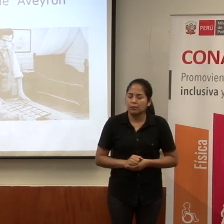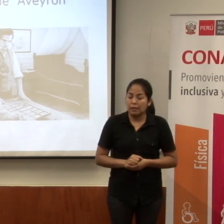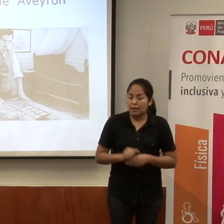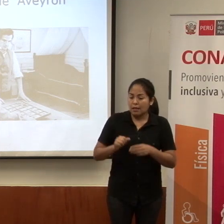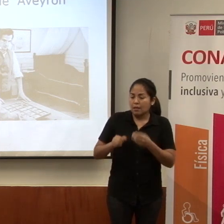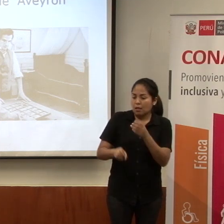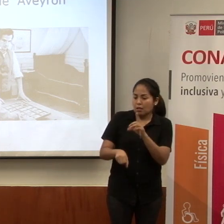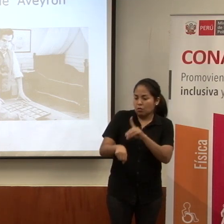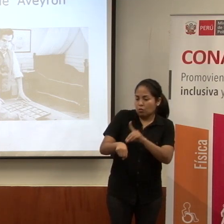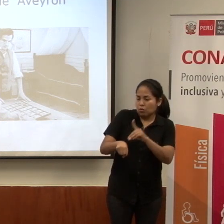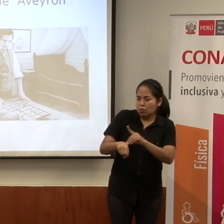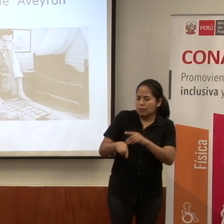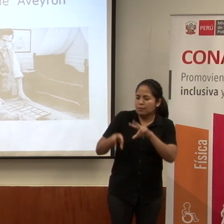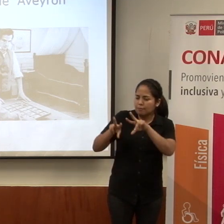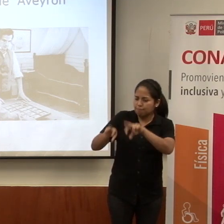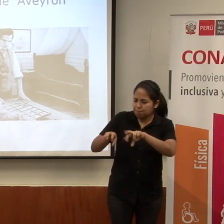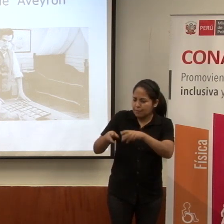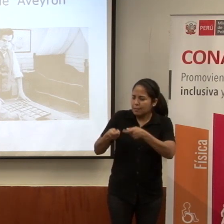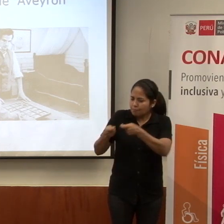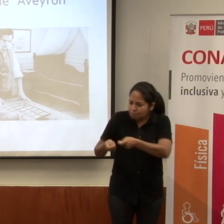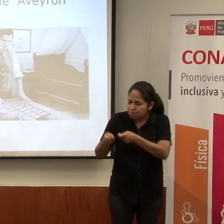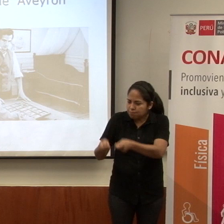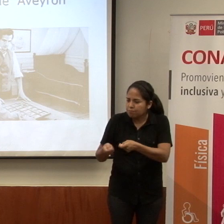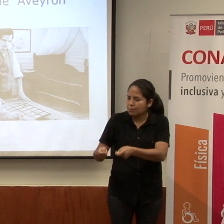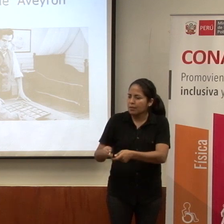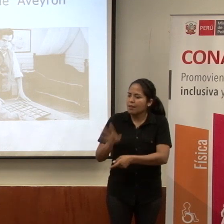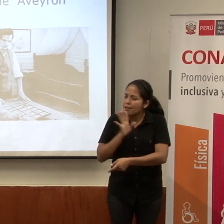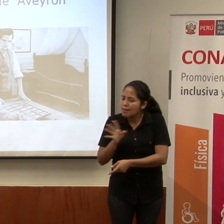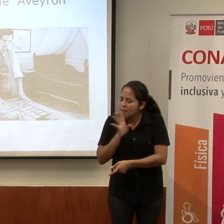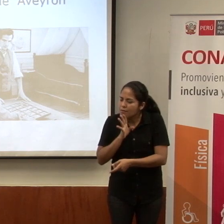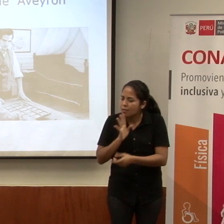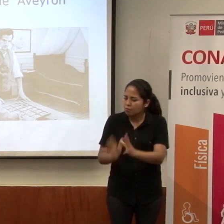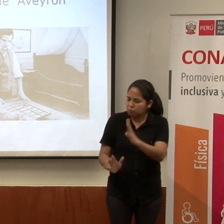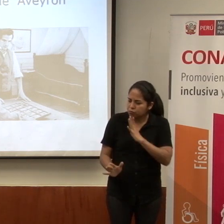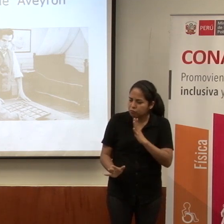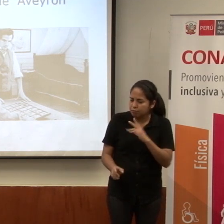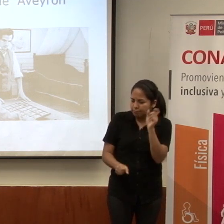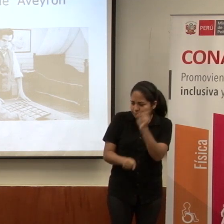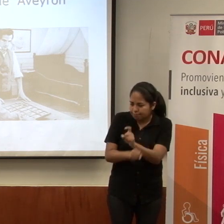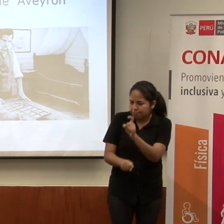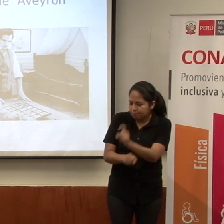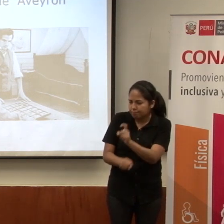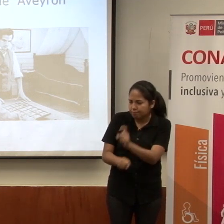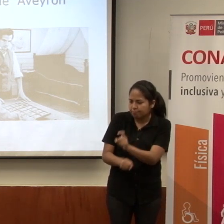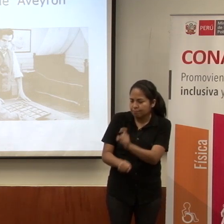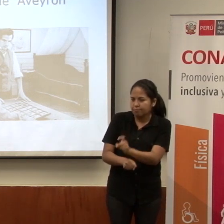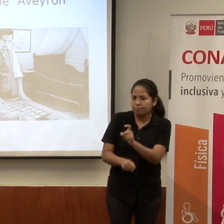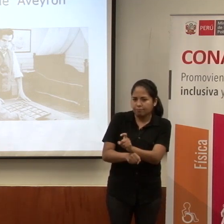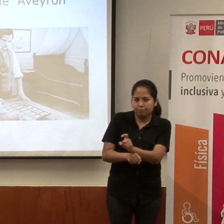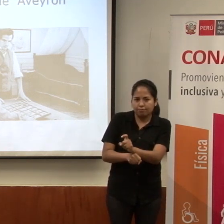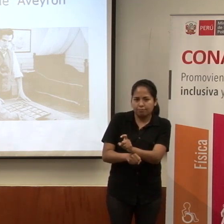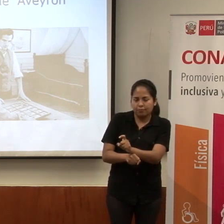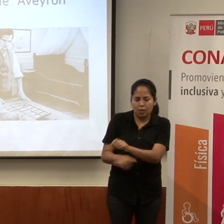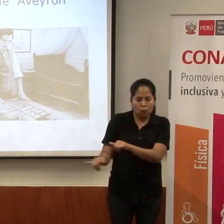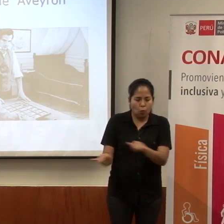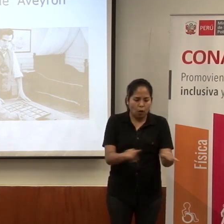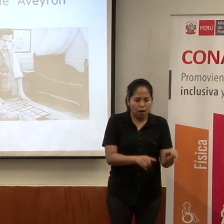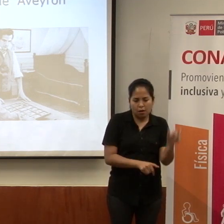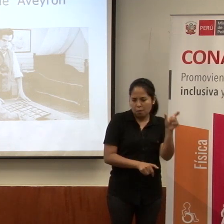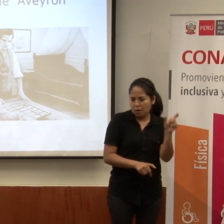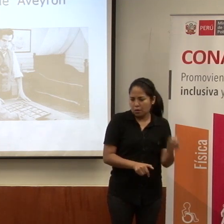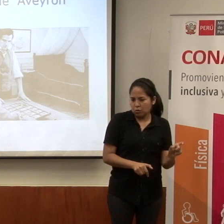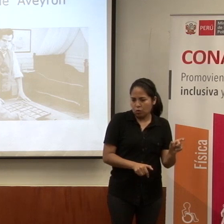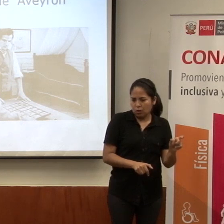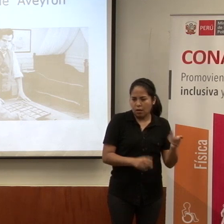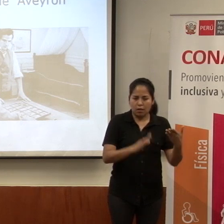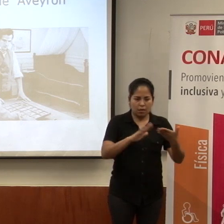hablara. En segundo lugar, que tuviera modales y comportamientos de una persona civilizada, entre